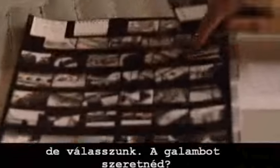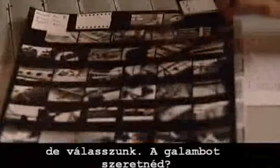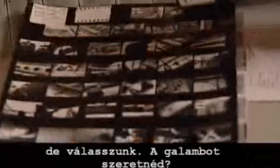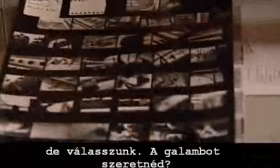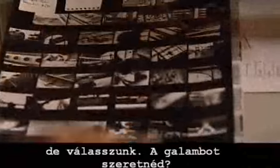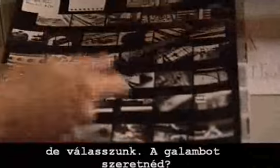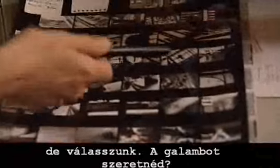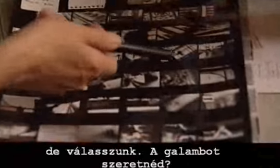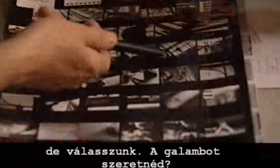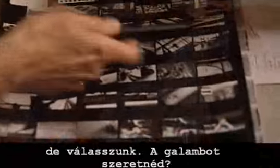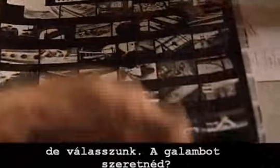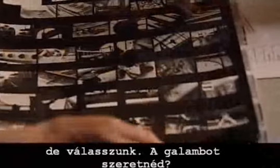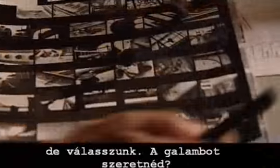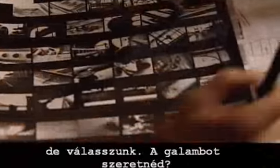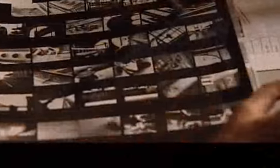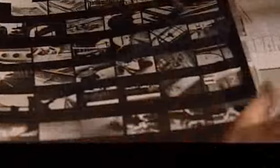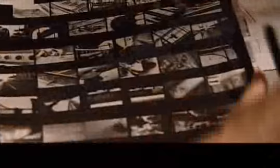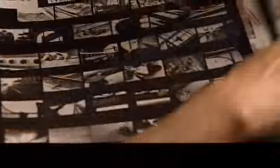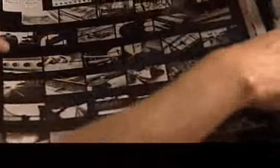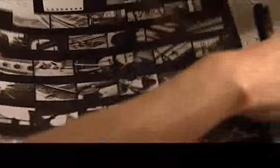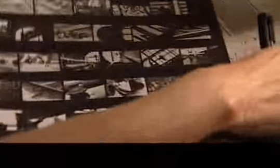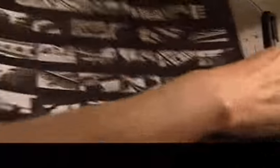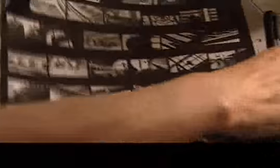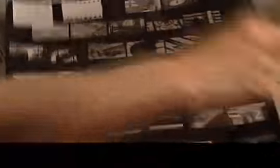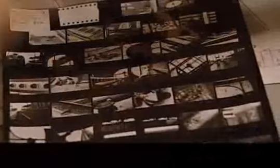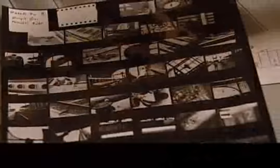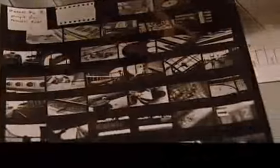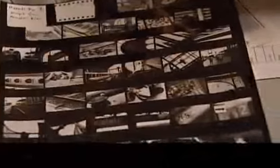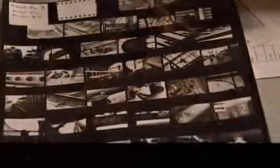válasszunk. Galambot szeretnéd?